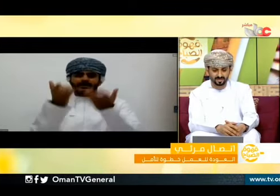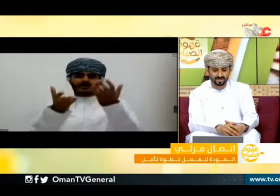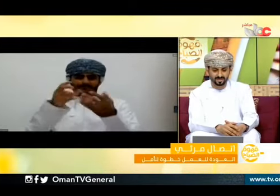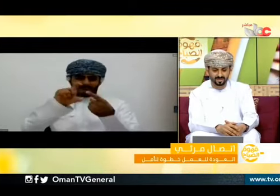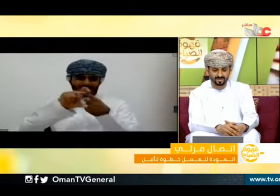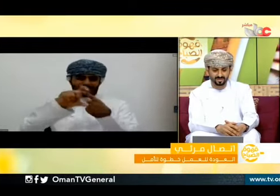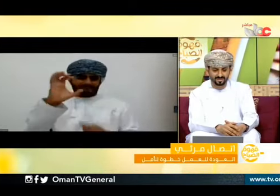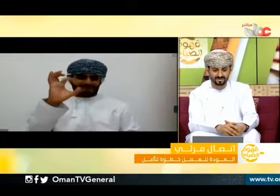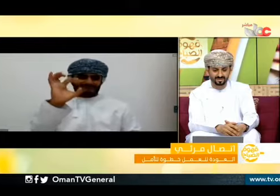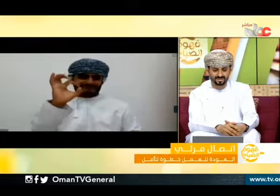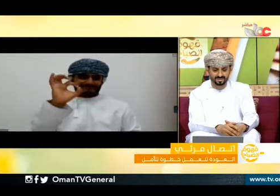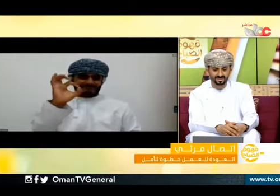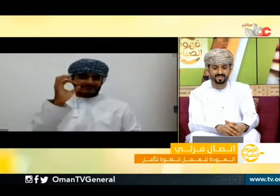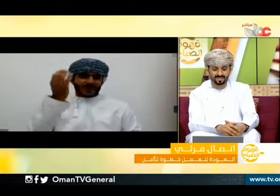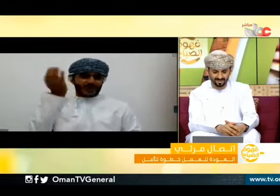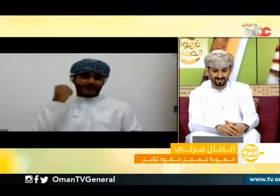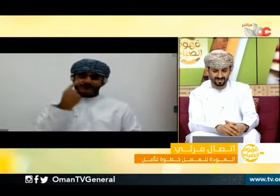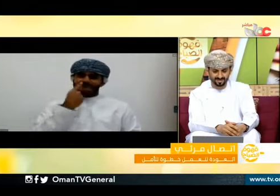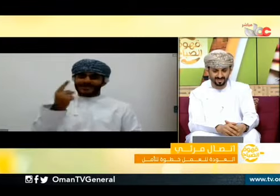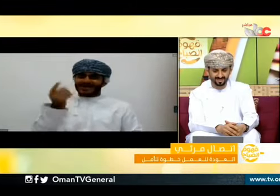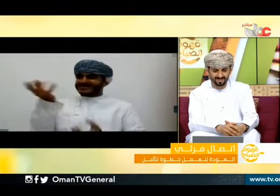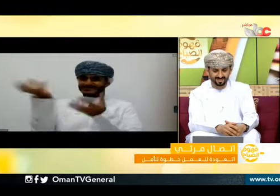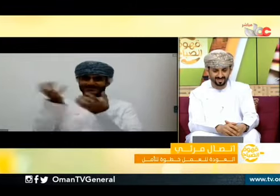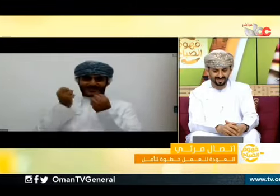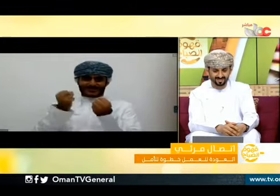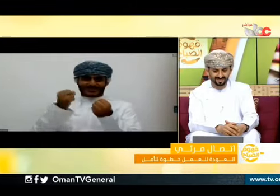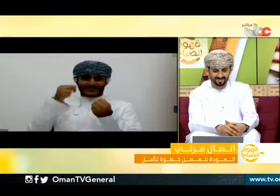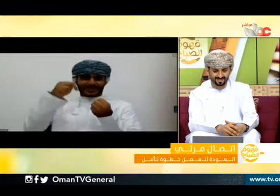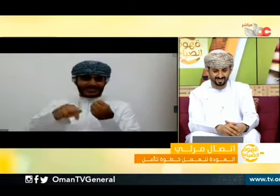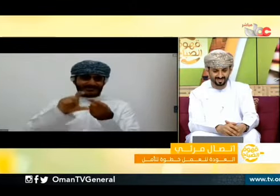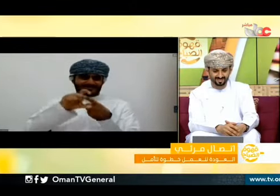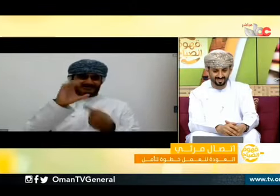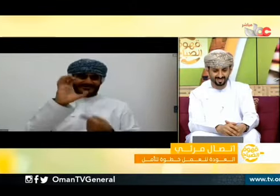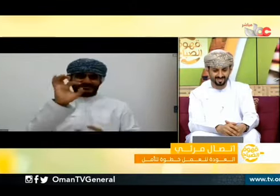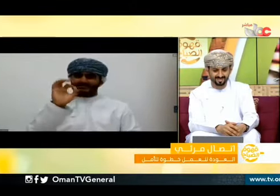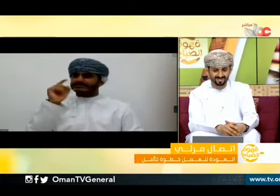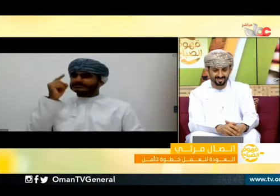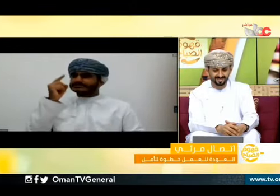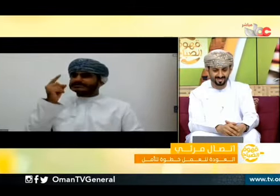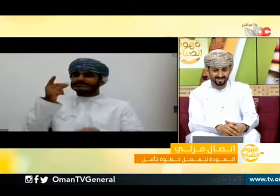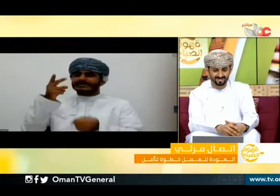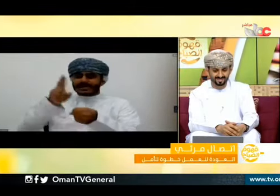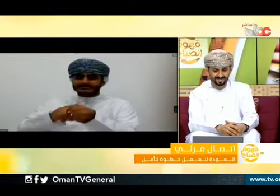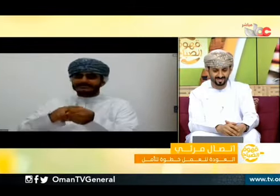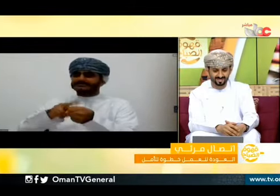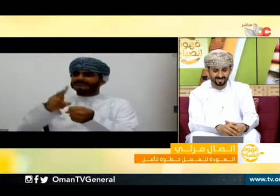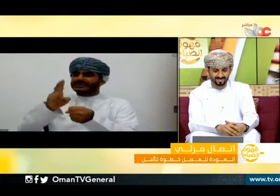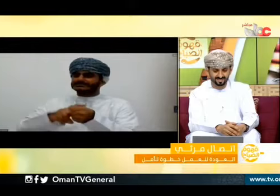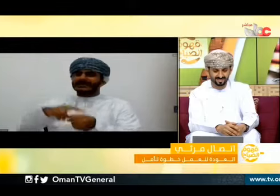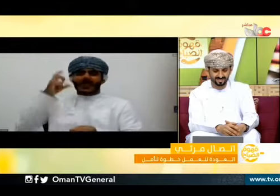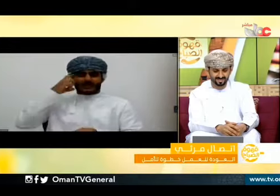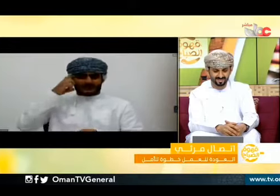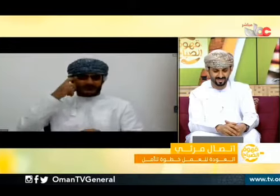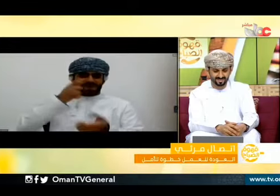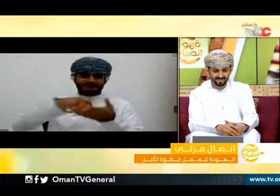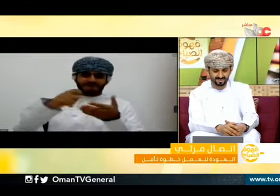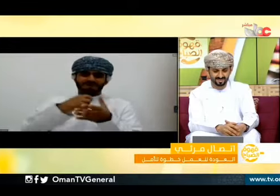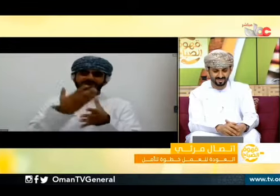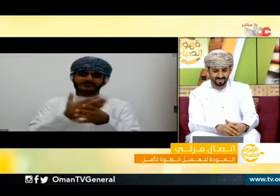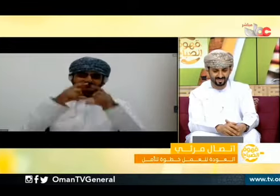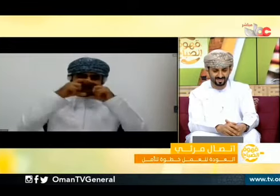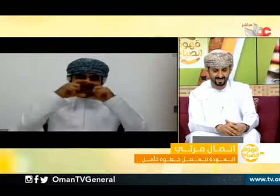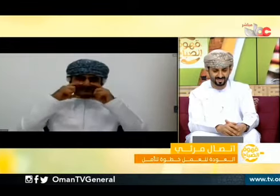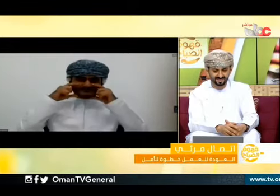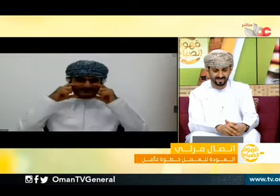بوضع الكمام عن نسبة 50% أقدر أن أنا أفهم من خلال الموظف أو